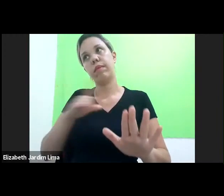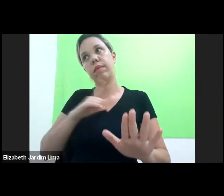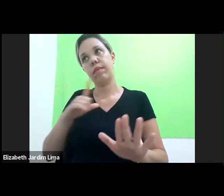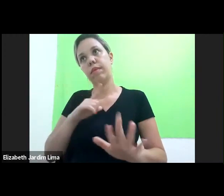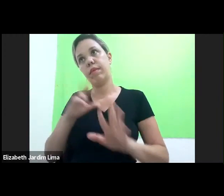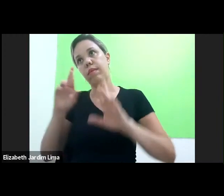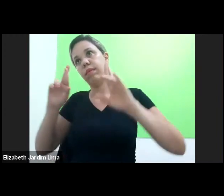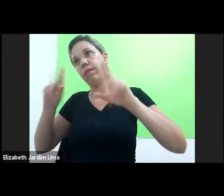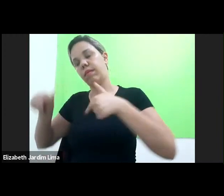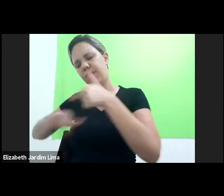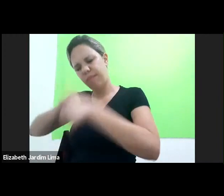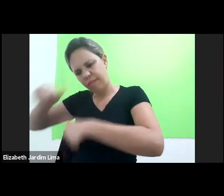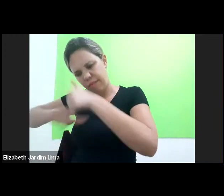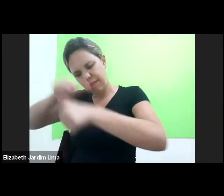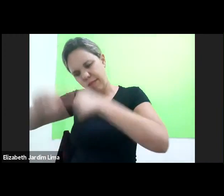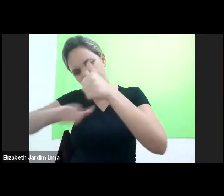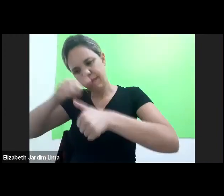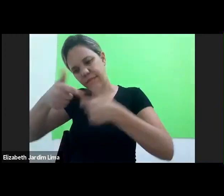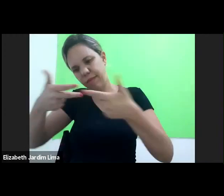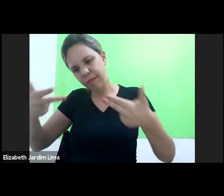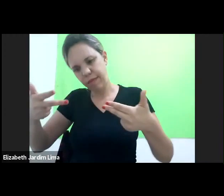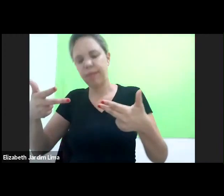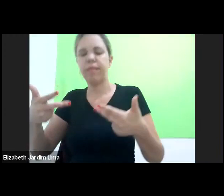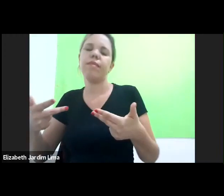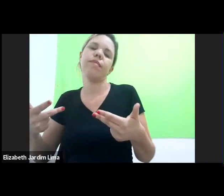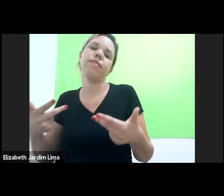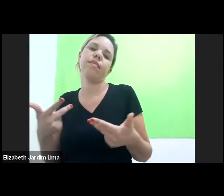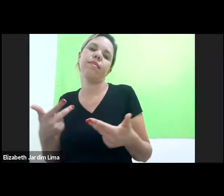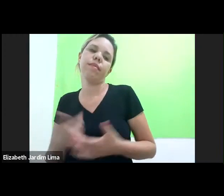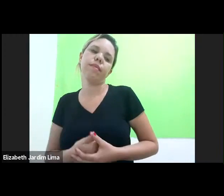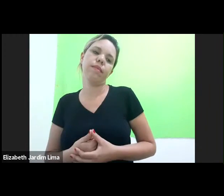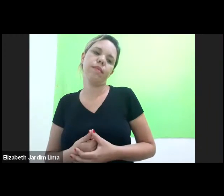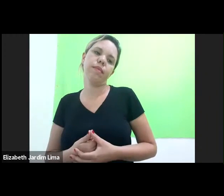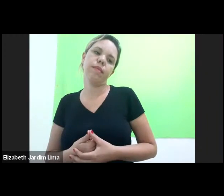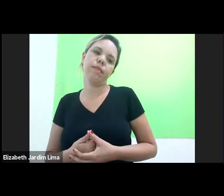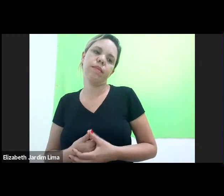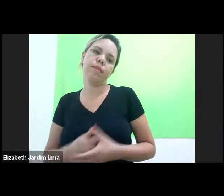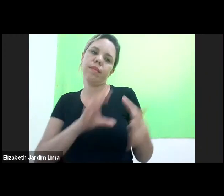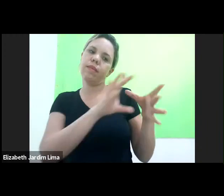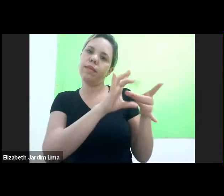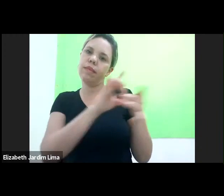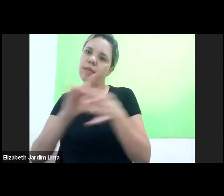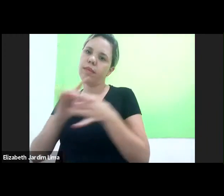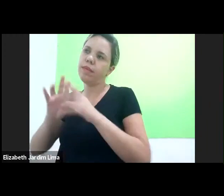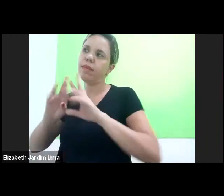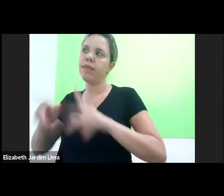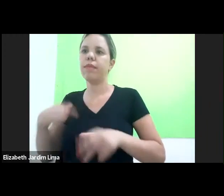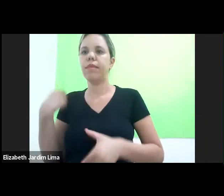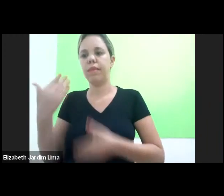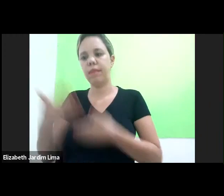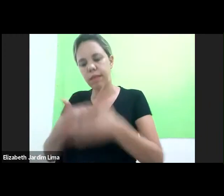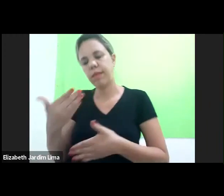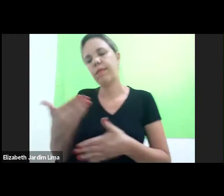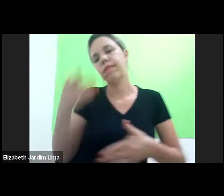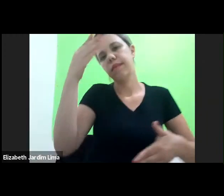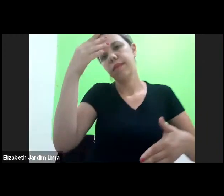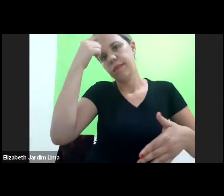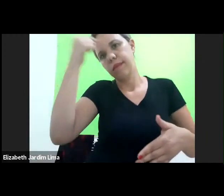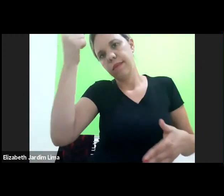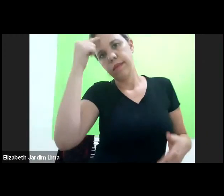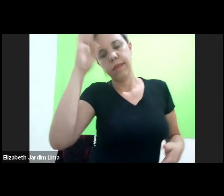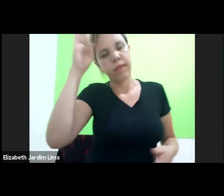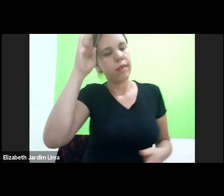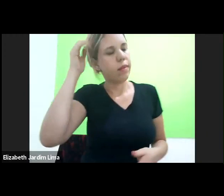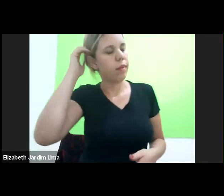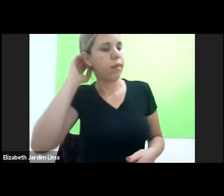toda uma situação, todo um contexto que, ao longo da minha graduação, eu enxerguei que